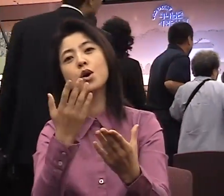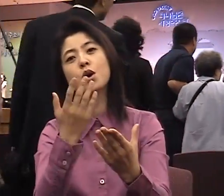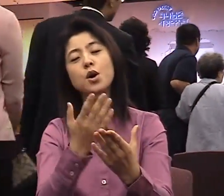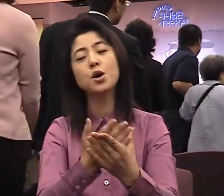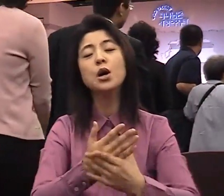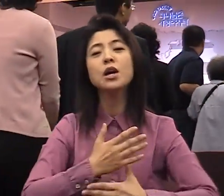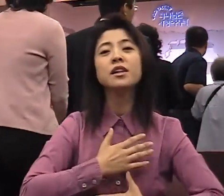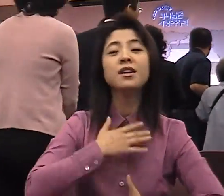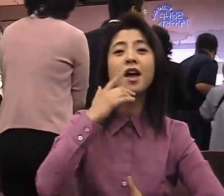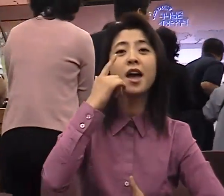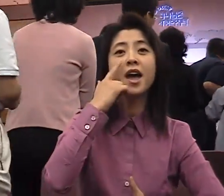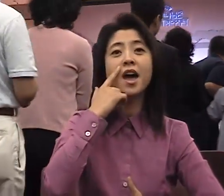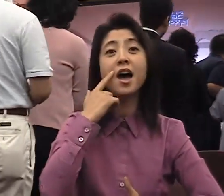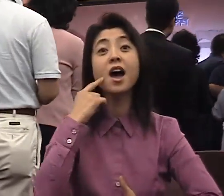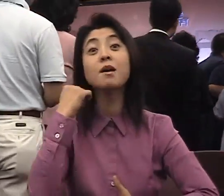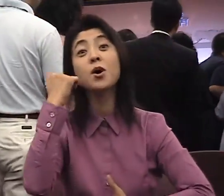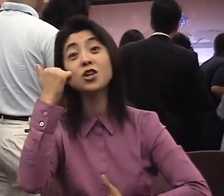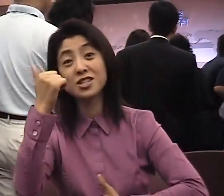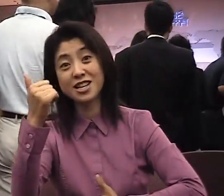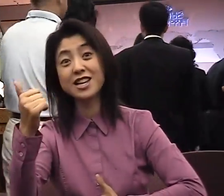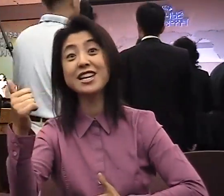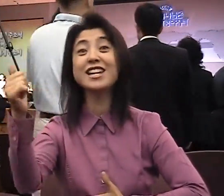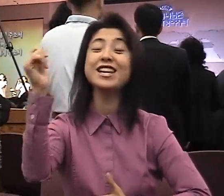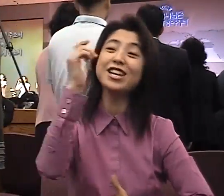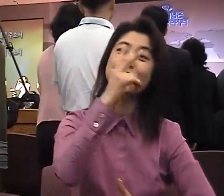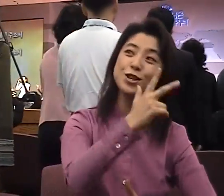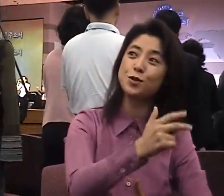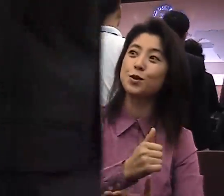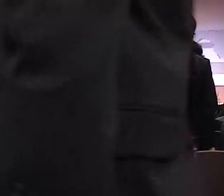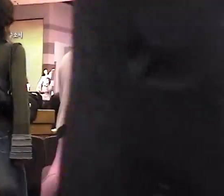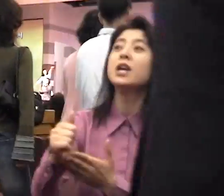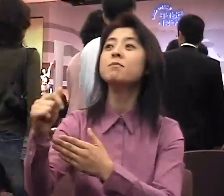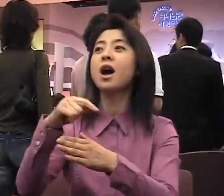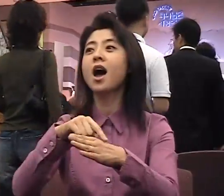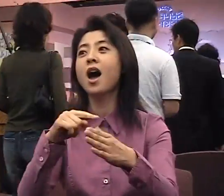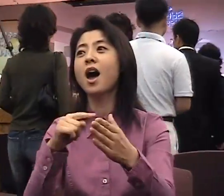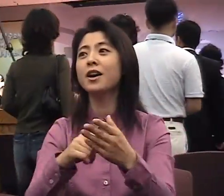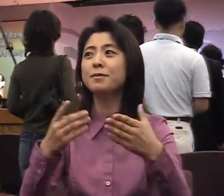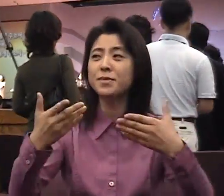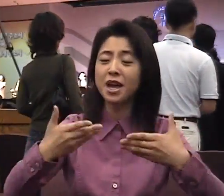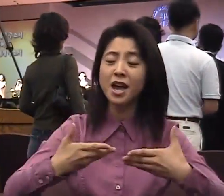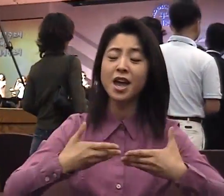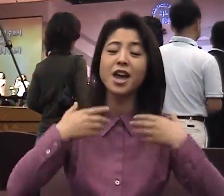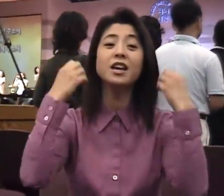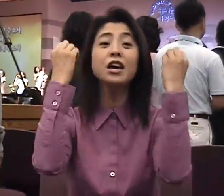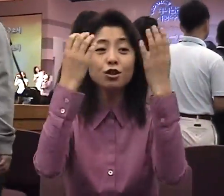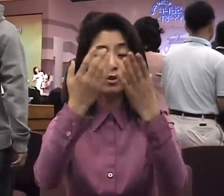주소서. 내 아버지 주님 마음